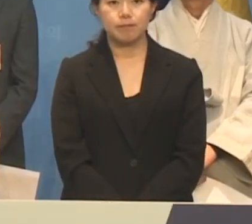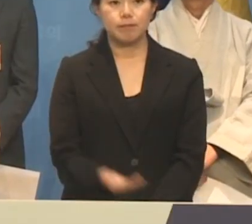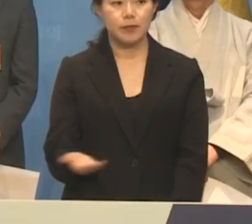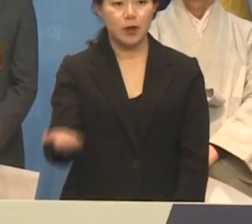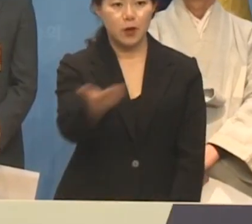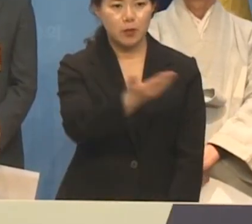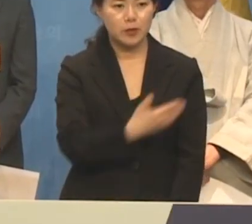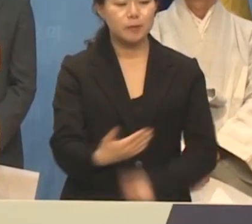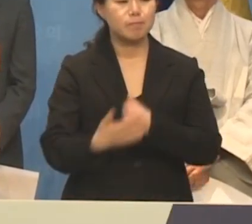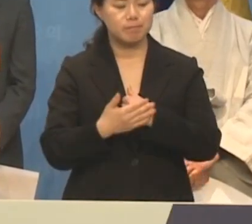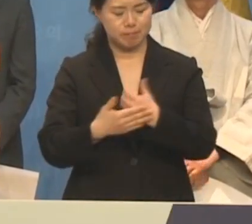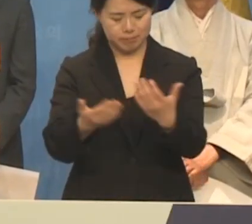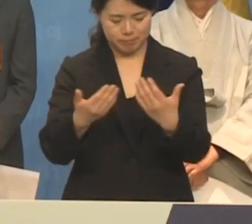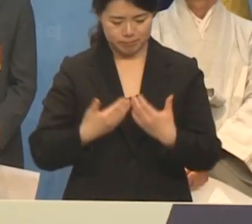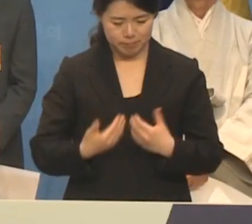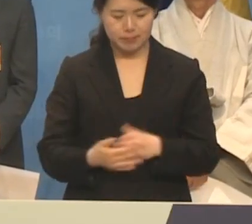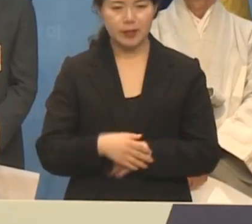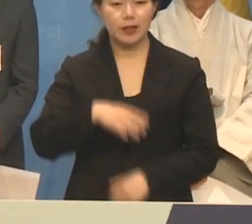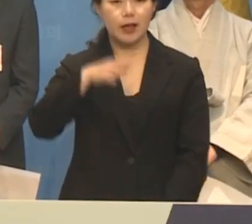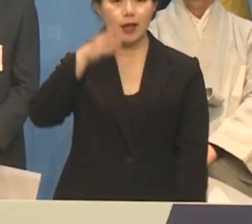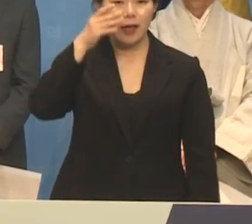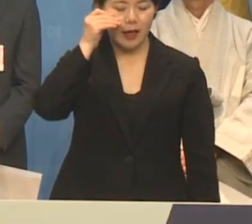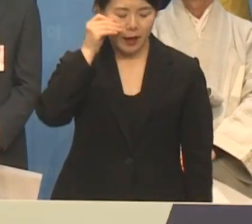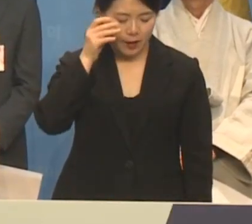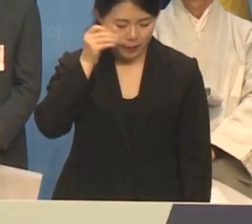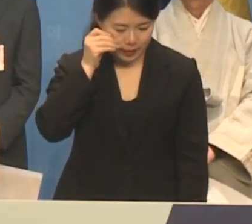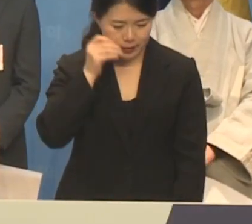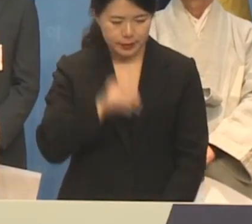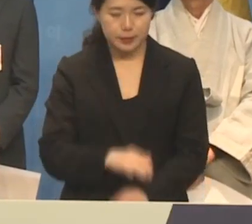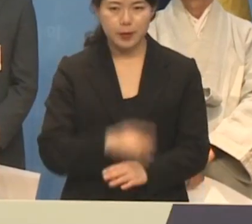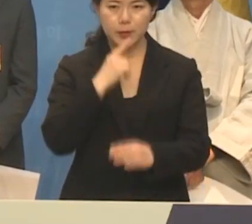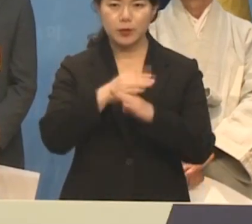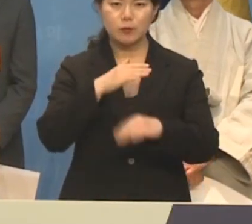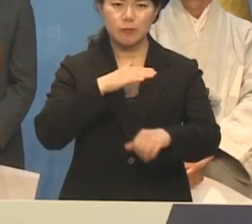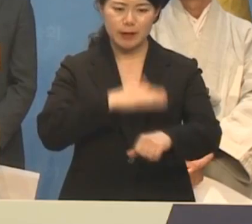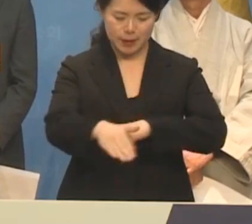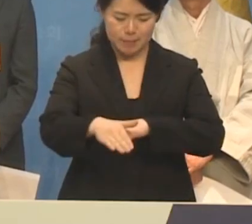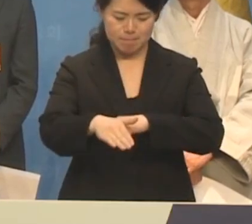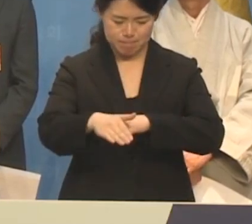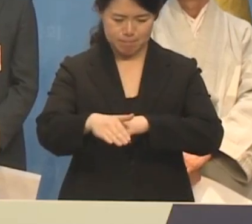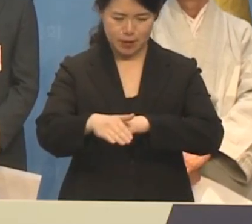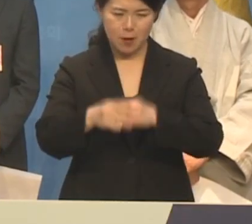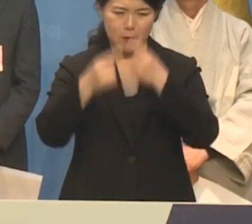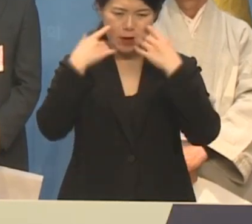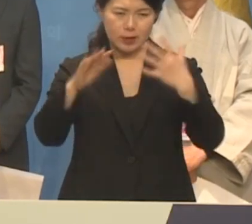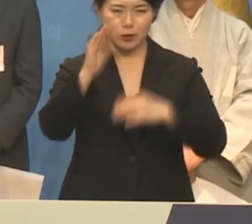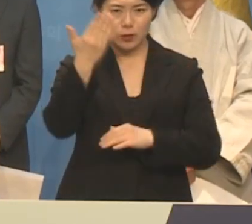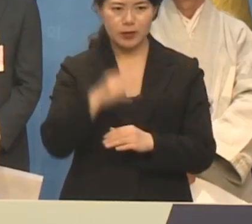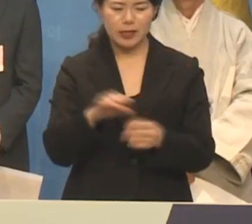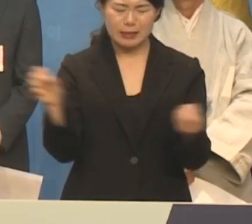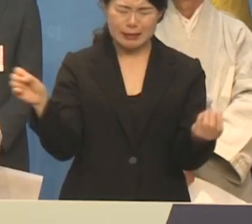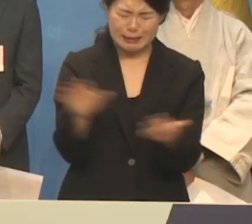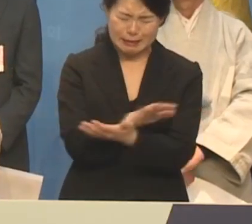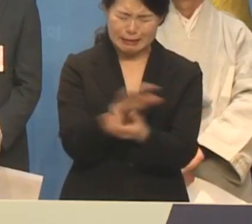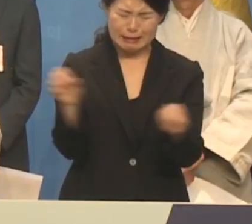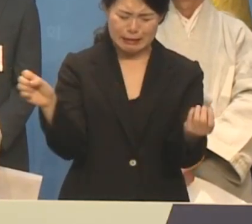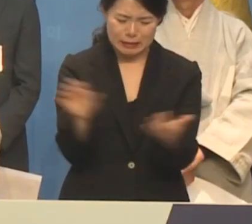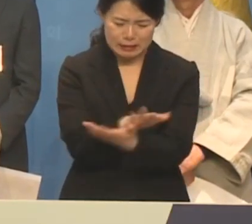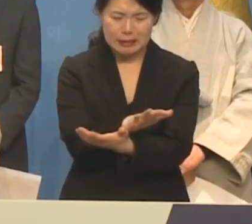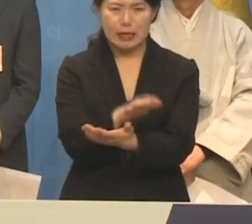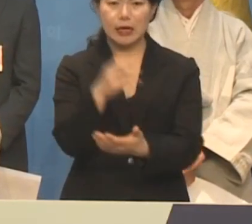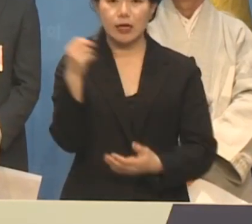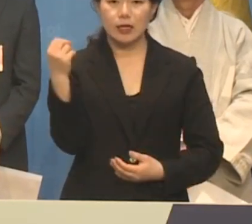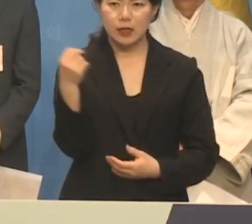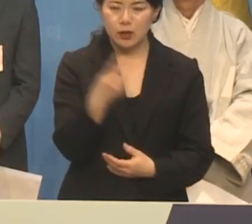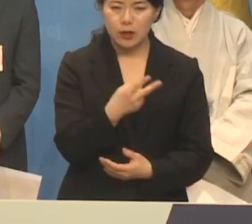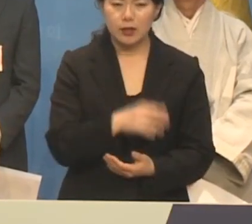여러분들 많이 도와주세요. 제발 민주화가 돼서 좀 시끄럽고 좀